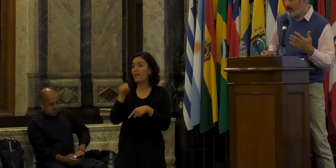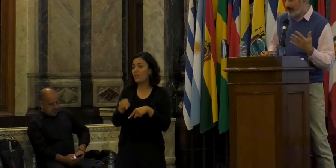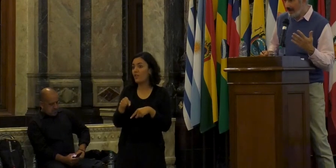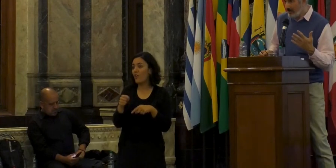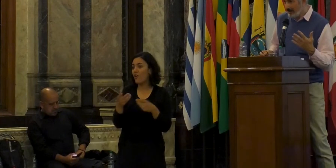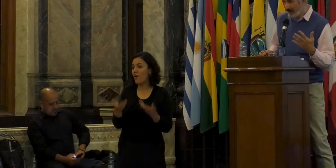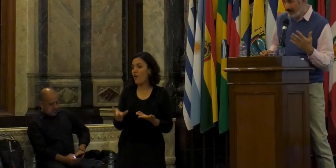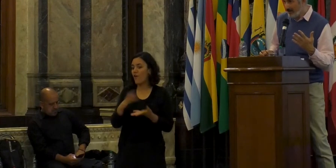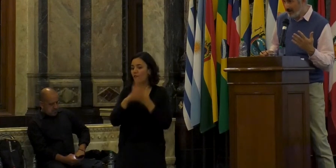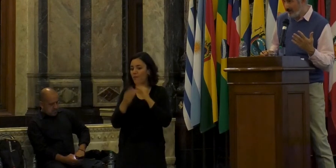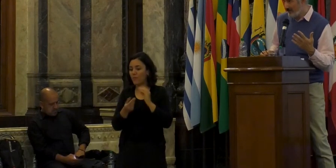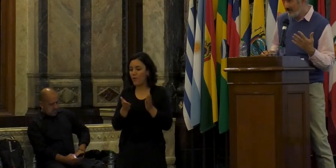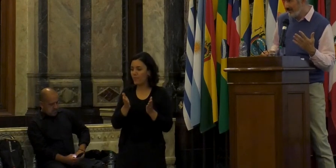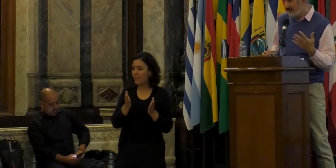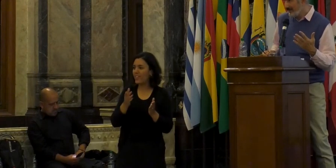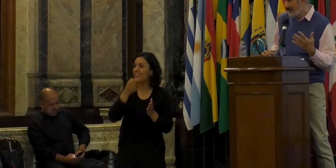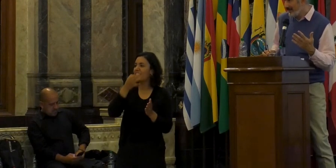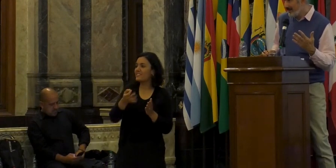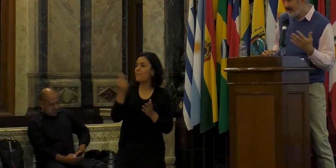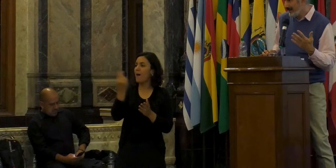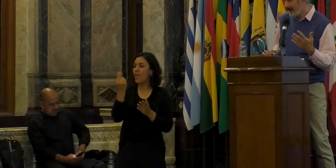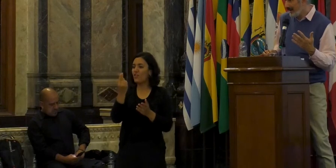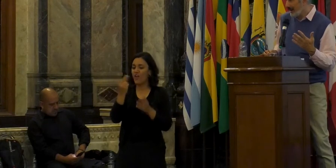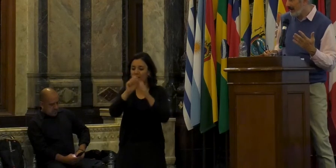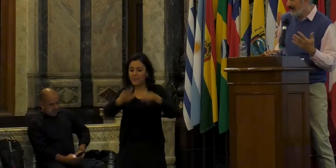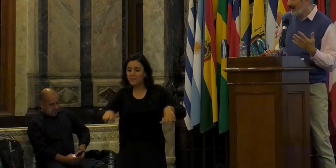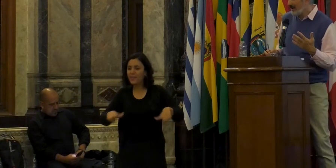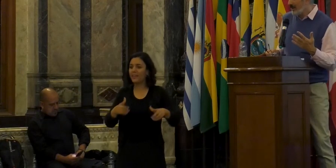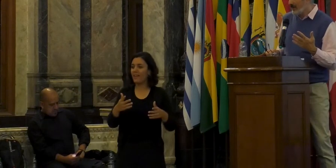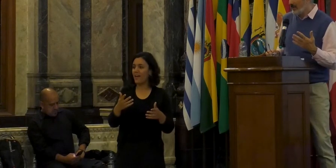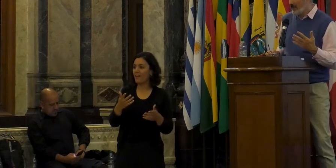es como una terapia fregar el baño, que dice Nayara.